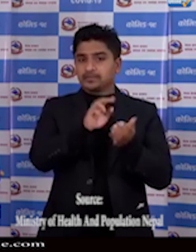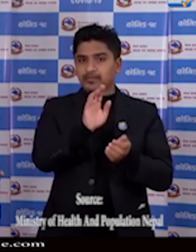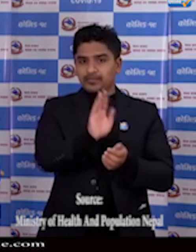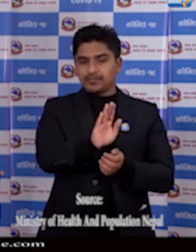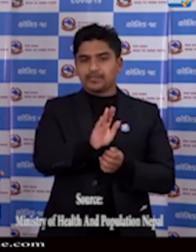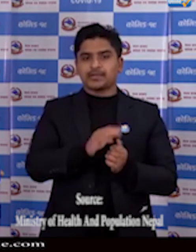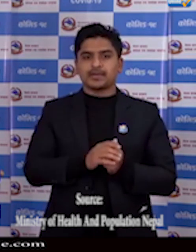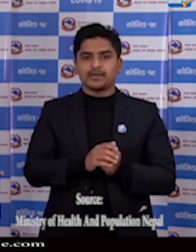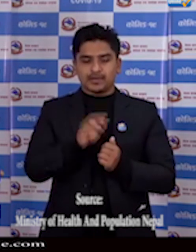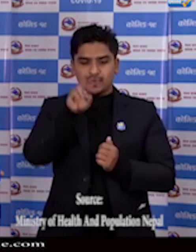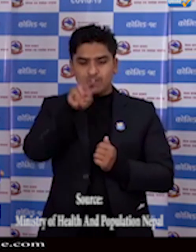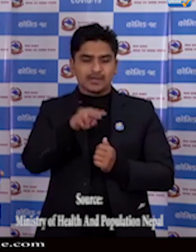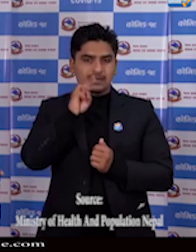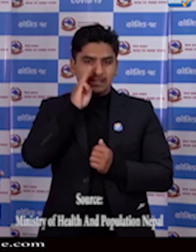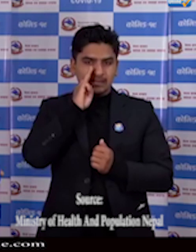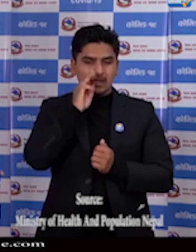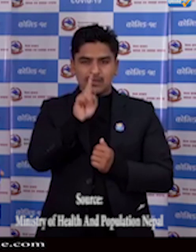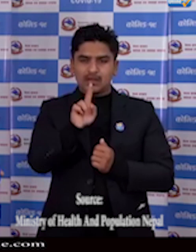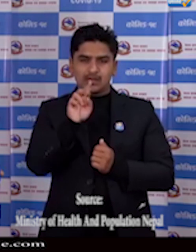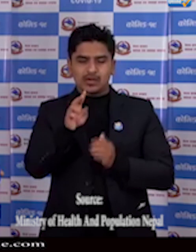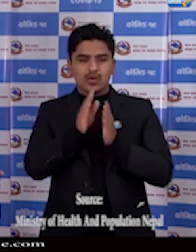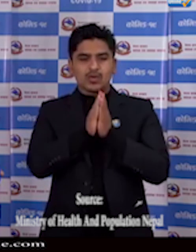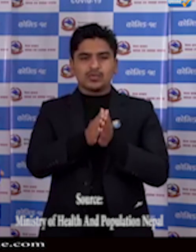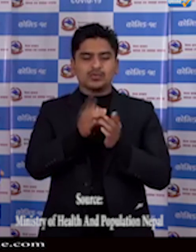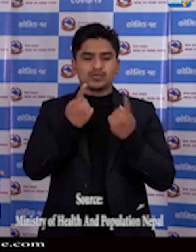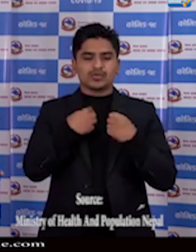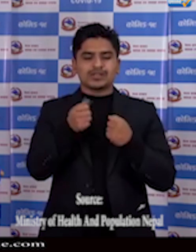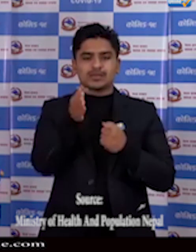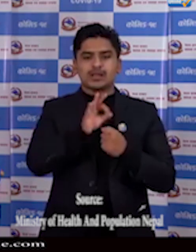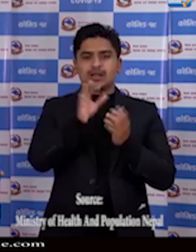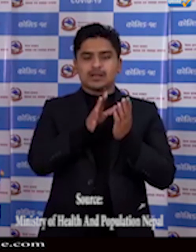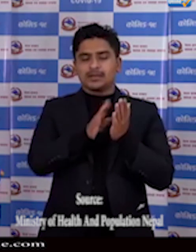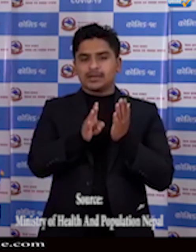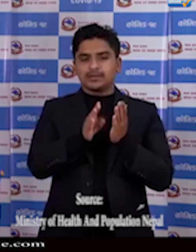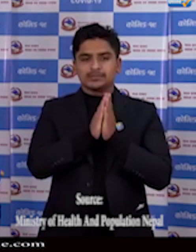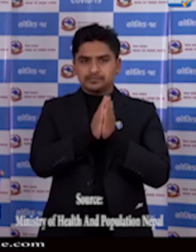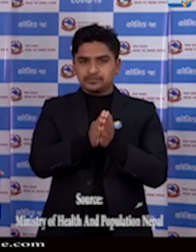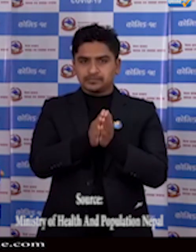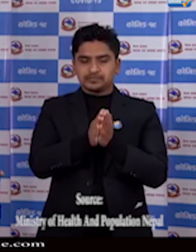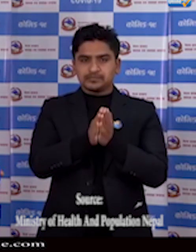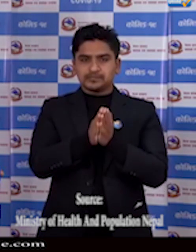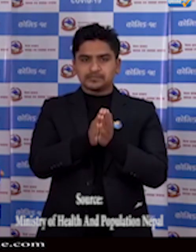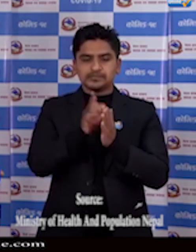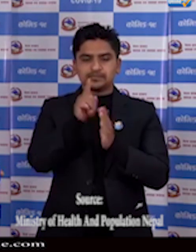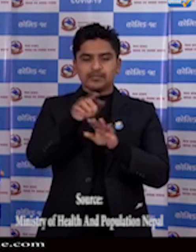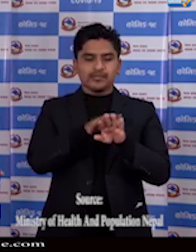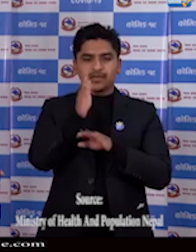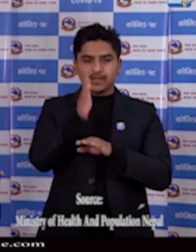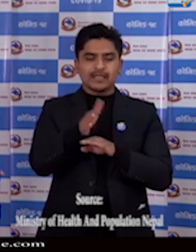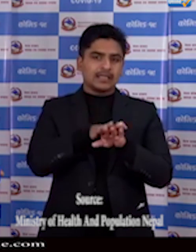बढिरहेको परिप्रेक्ष्यमा एक दुईटा अनुरोधहरू स्वास्थ्य तथा जनसंख्या मन्त्रालयको तर्फबाट गर्न चाहन्छु। यहाँले